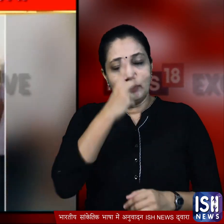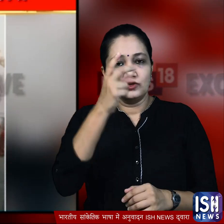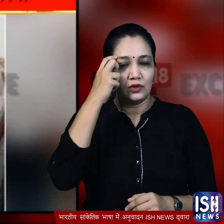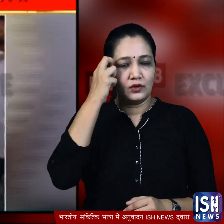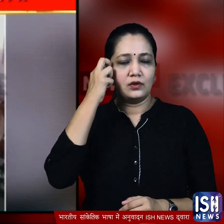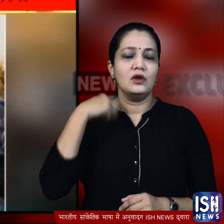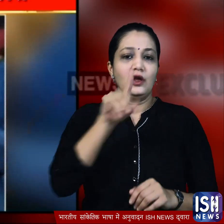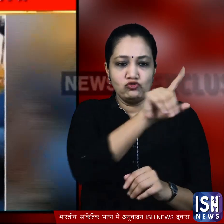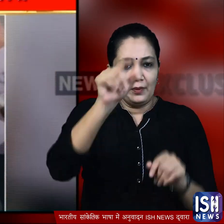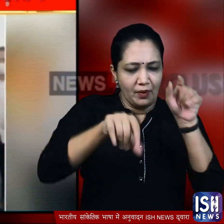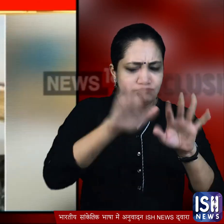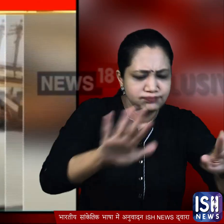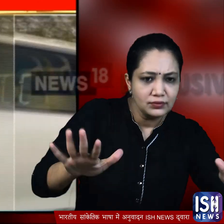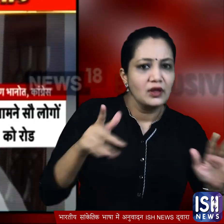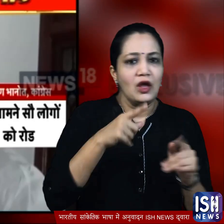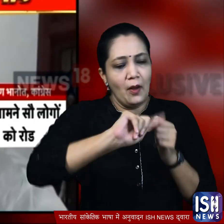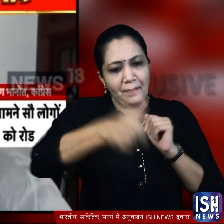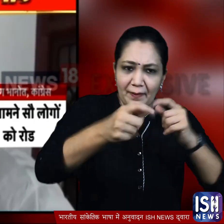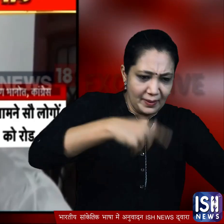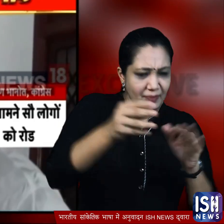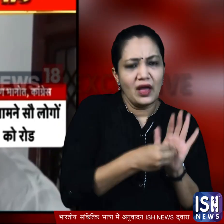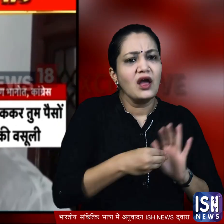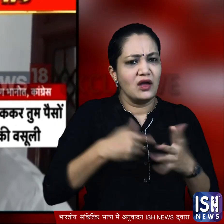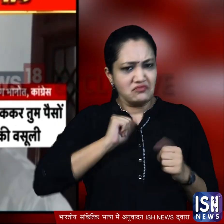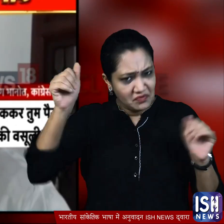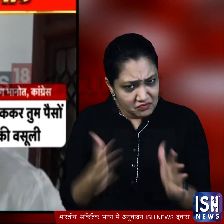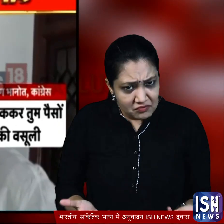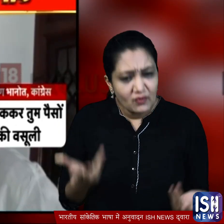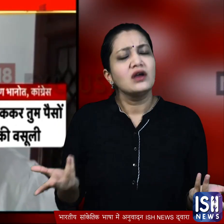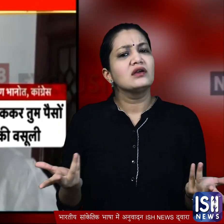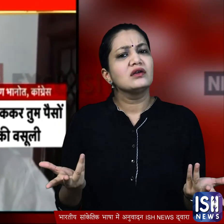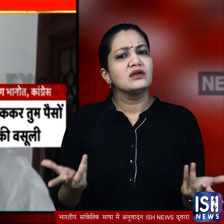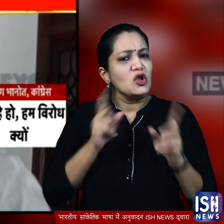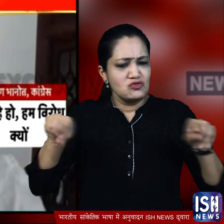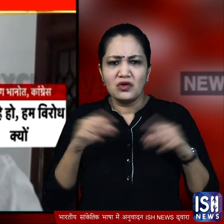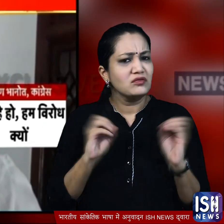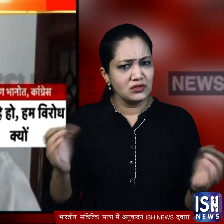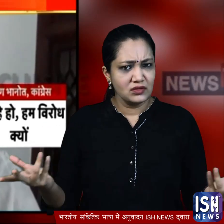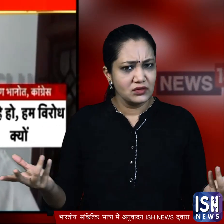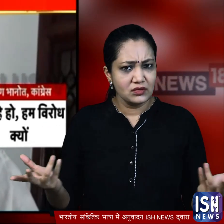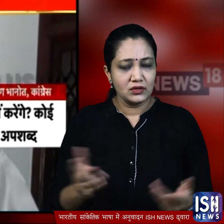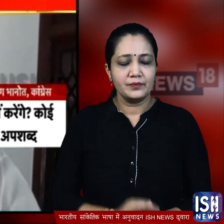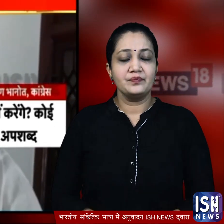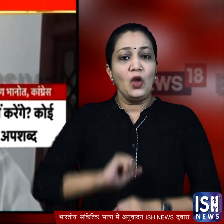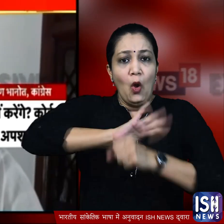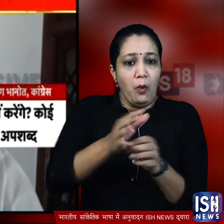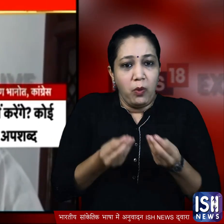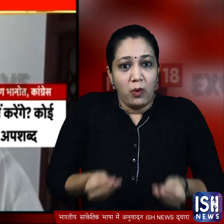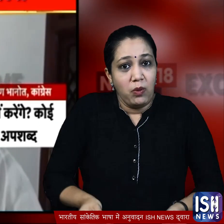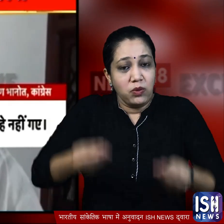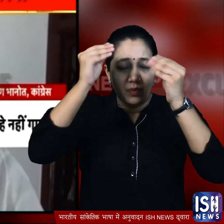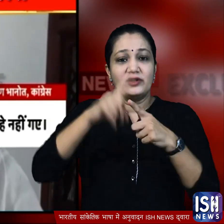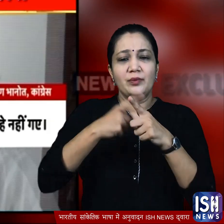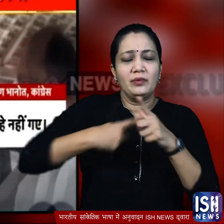और जिसने पैसे नहीं दिए उसे परेशान किया। मेरे सामने 100 लोगों को रोड में रोककर तुम पैसे की वसूली कर रहे हो, हम विरोध क्यों नहीं करेंगे?